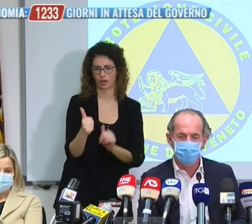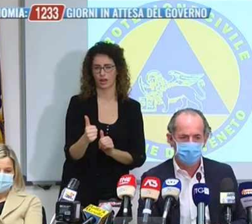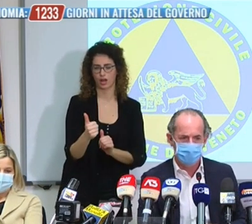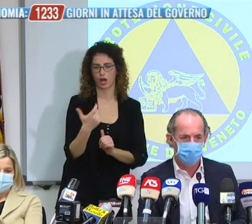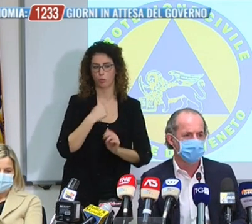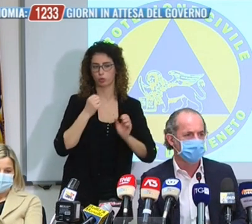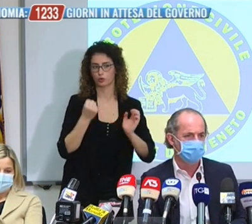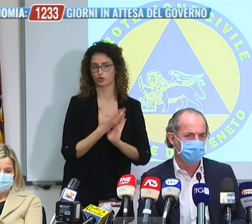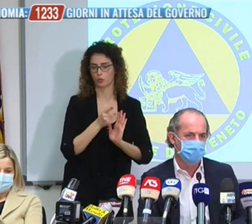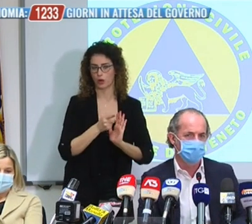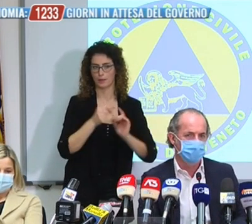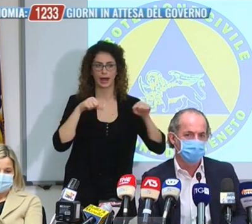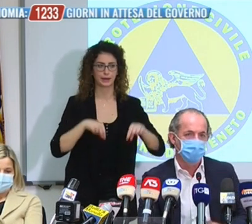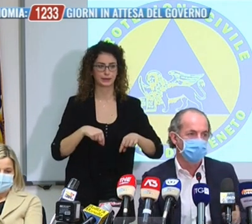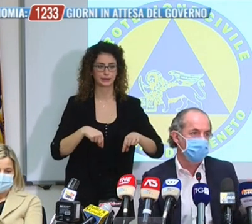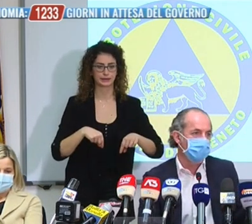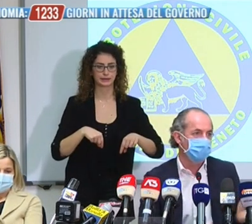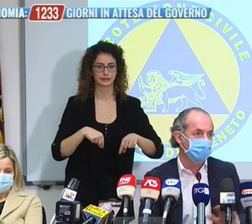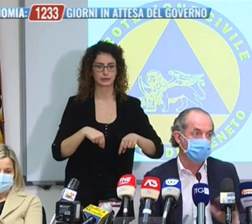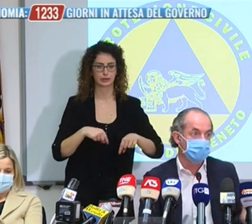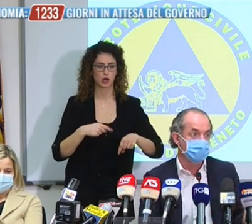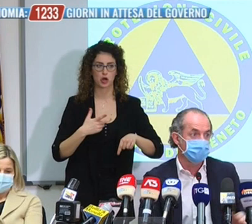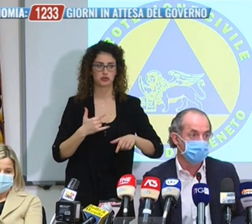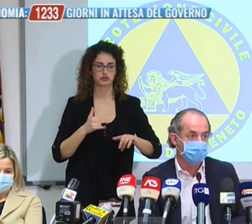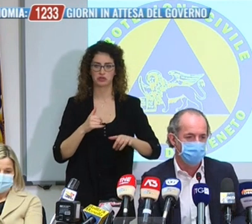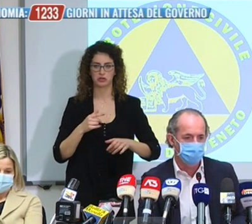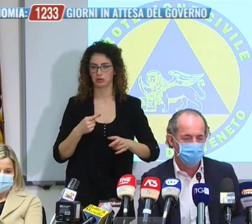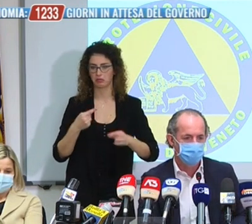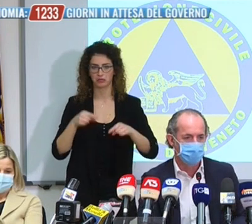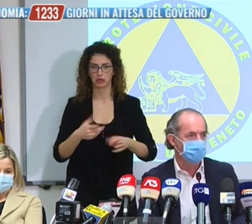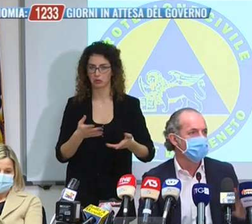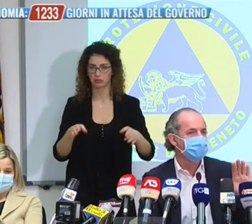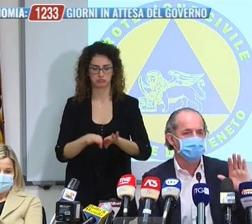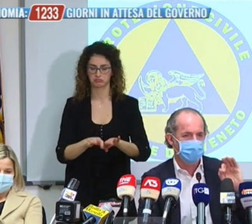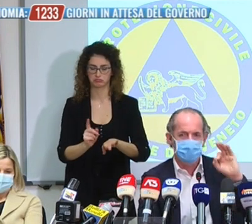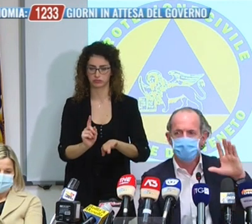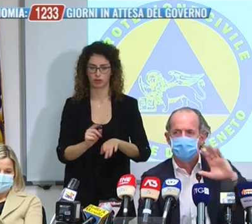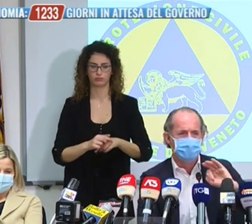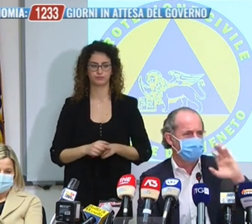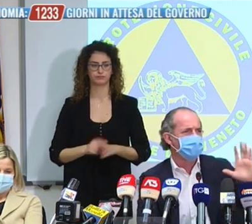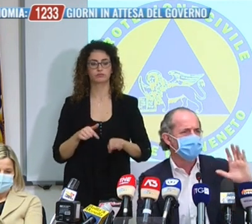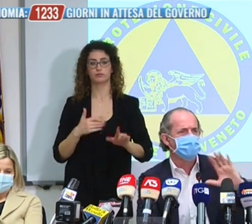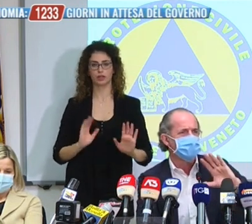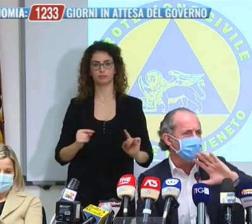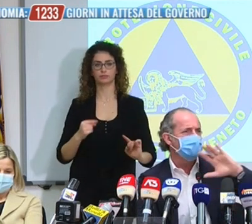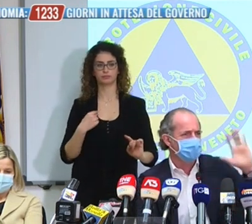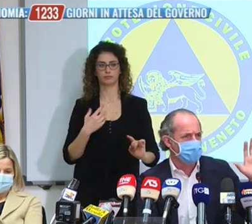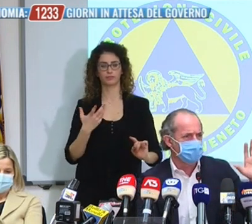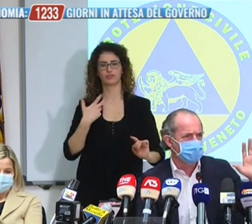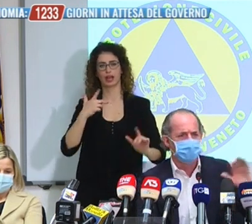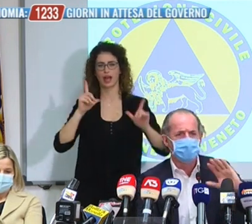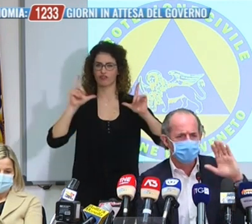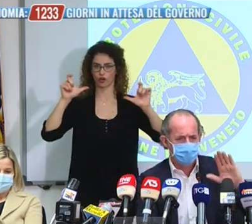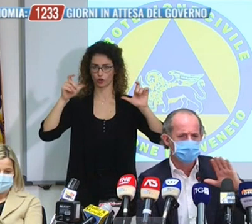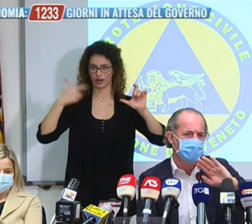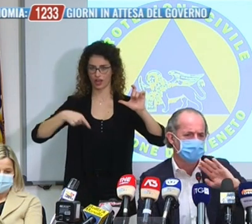accadere, però no, oggi noi non informiamo di nessuna chiusura. Oggi ecco, se vi interessa un'istantanea di